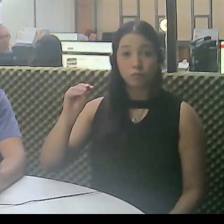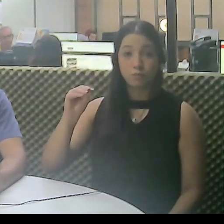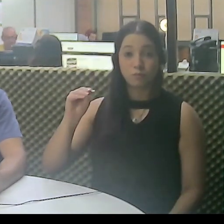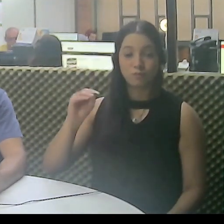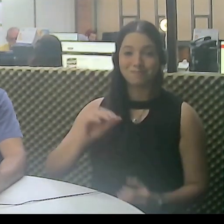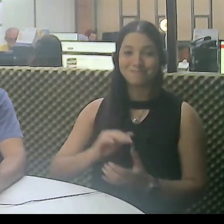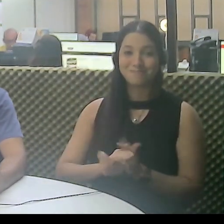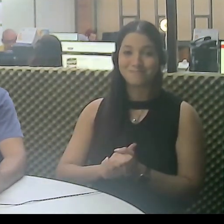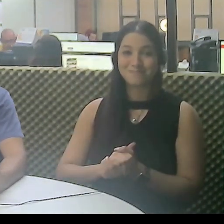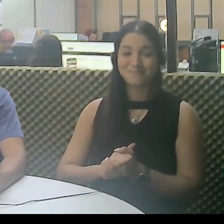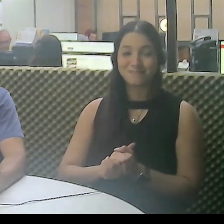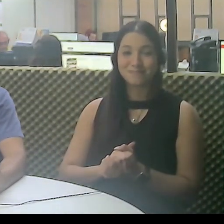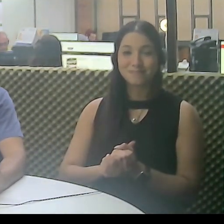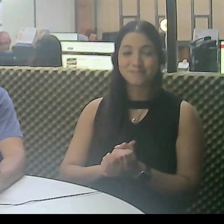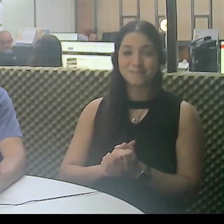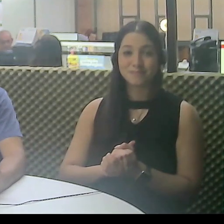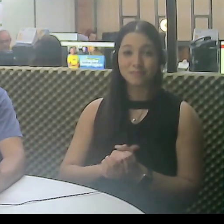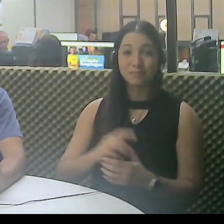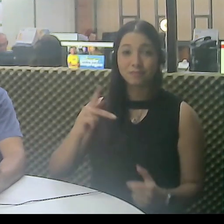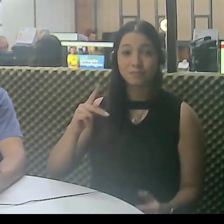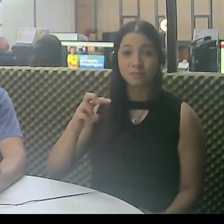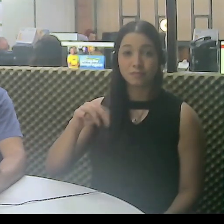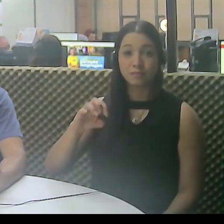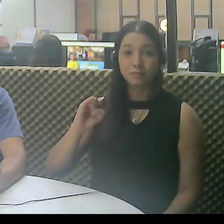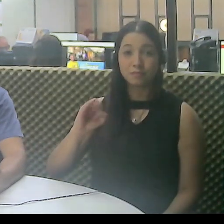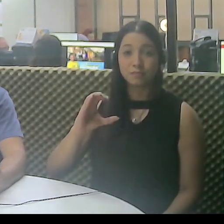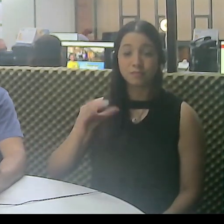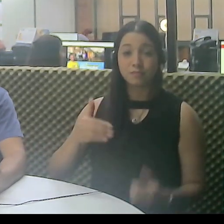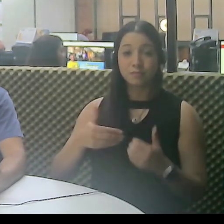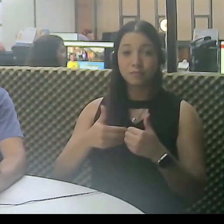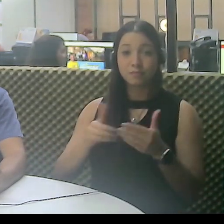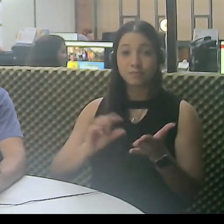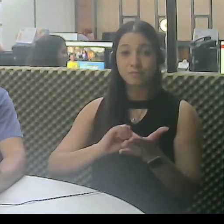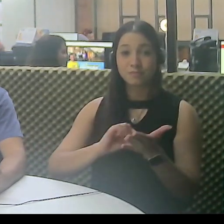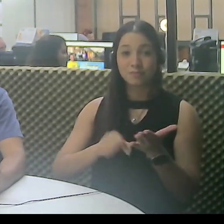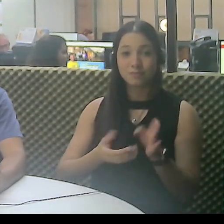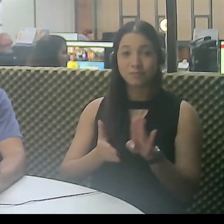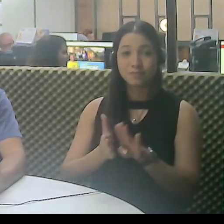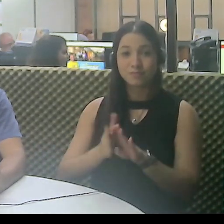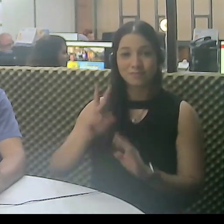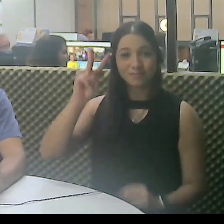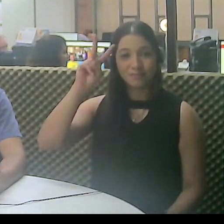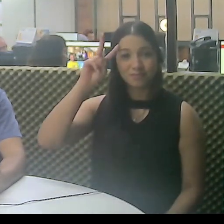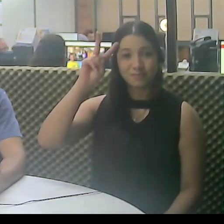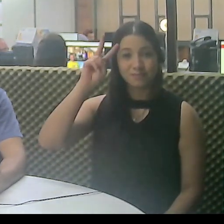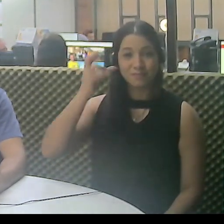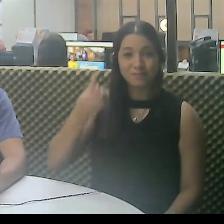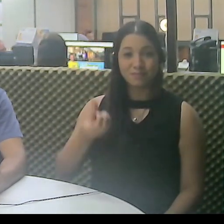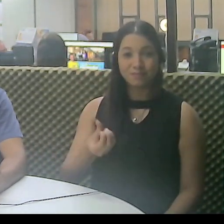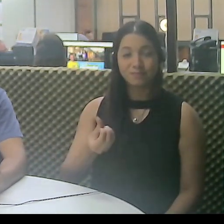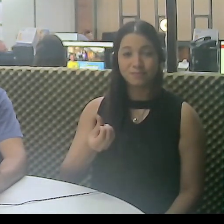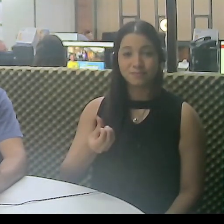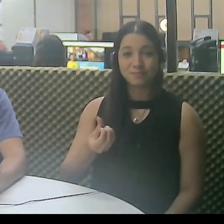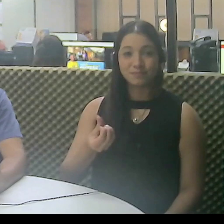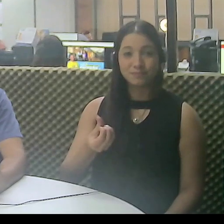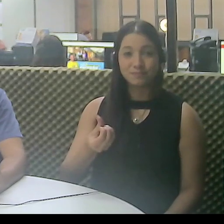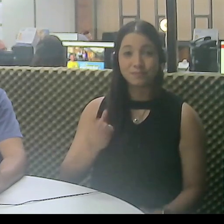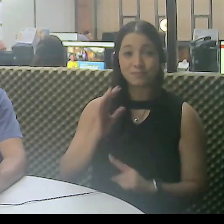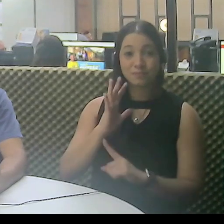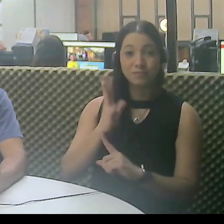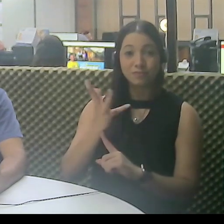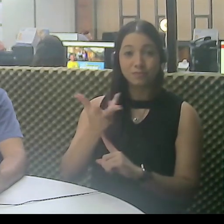noite. PEMIC segue com inscrições abertas até a próxima segunda-feira, dia 6.